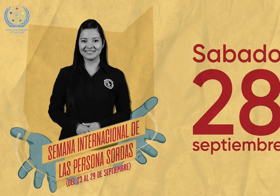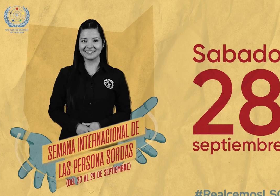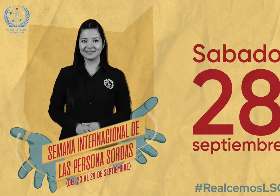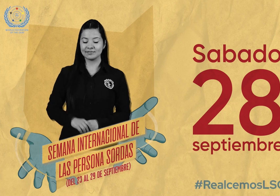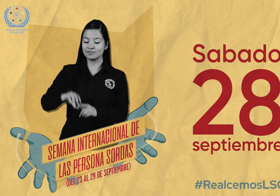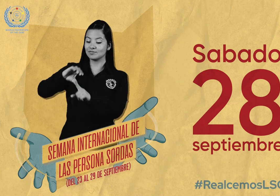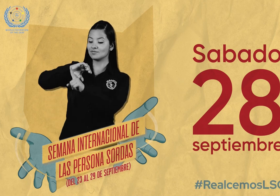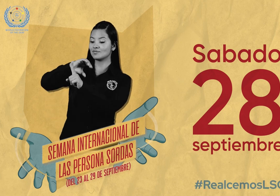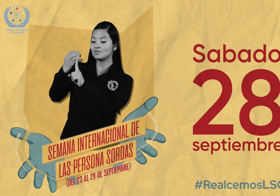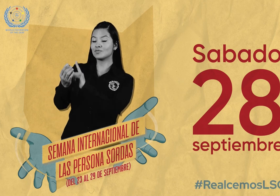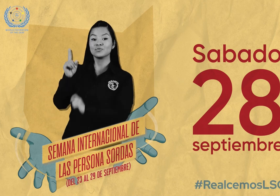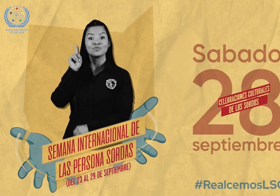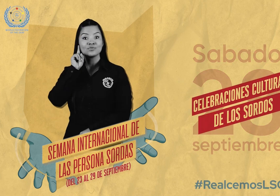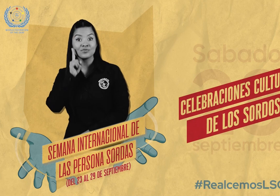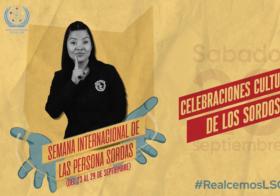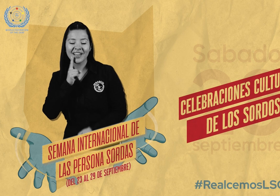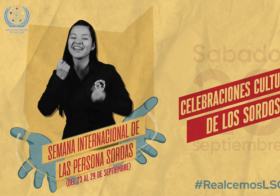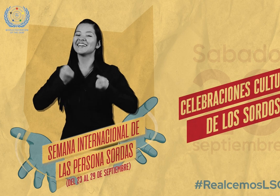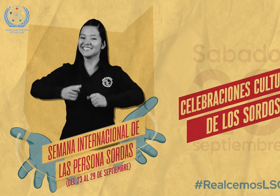Celebraciones culturales de los sordos.